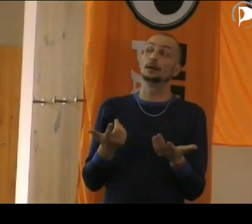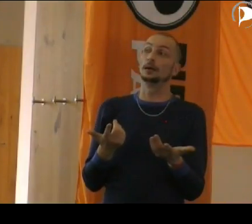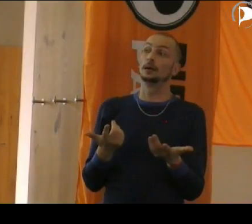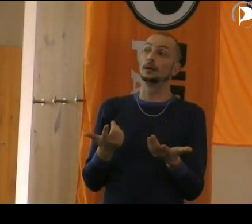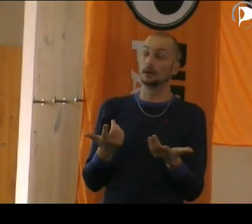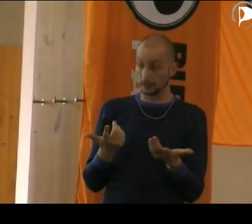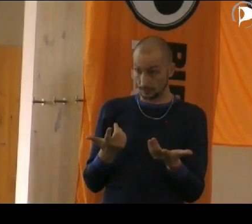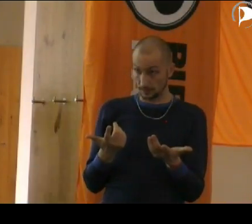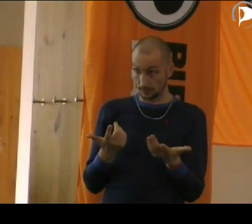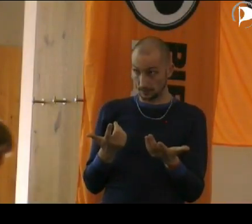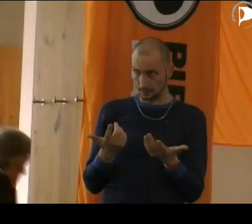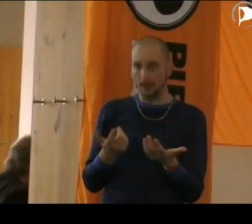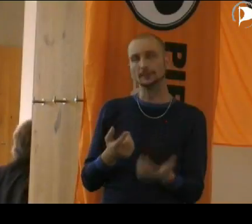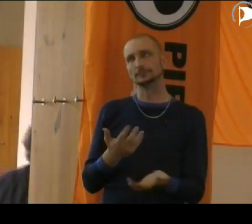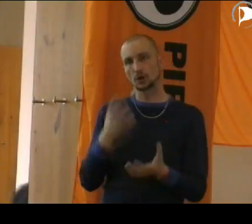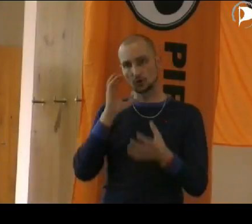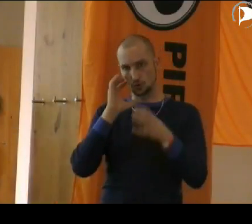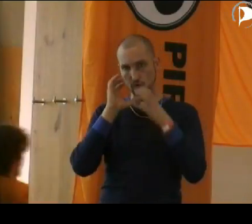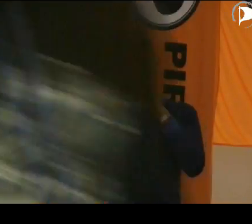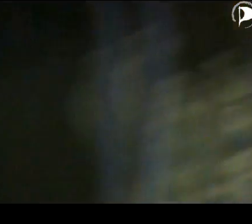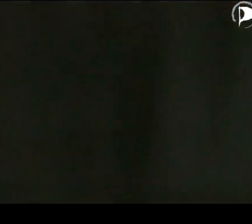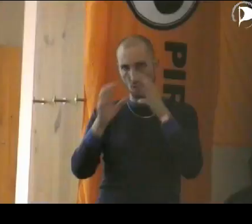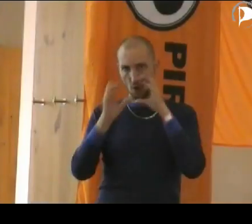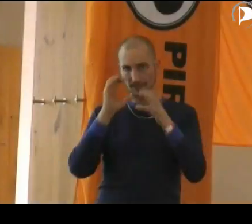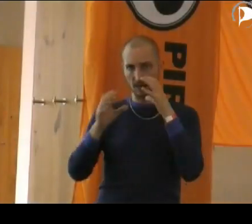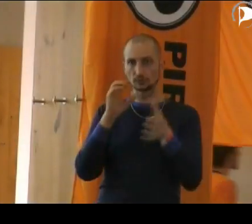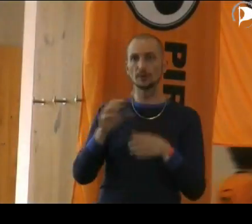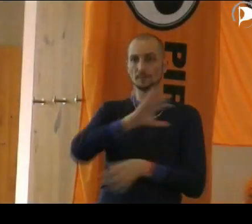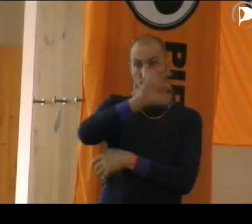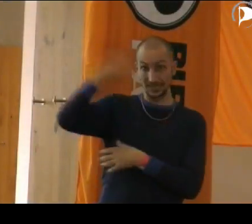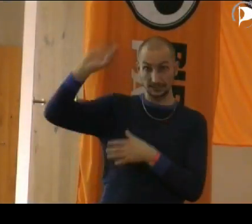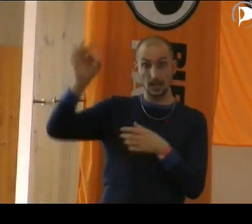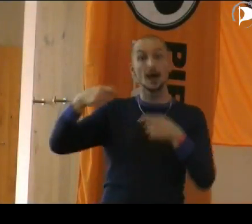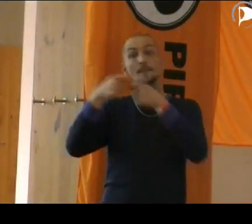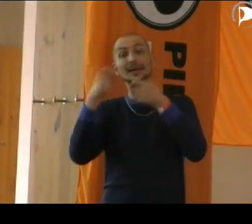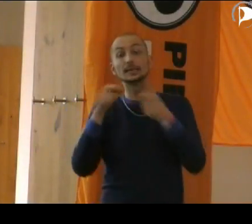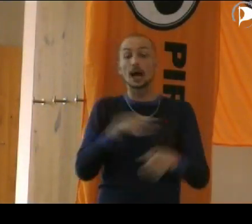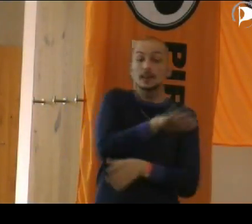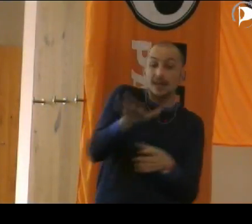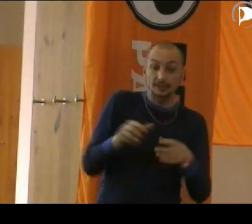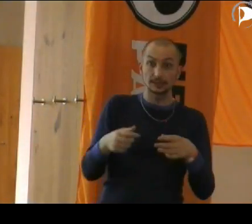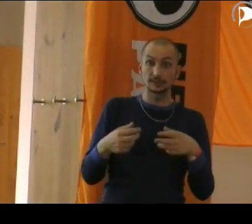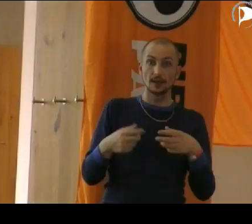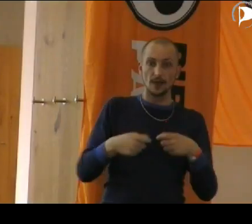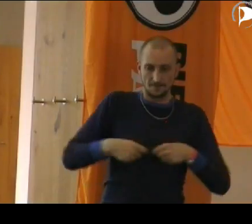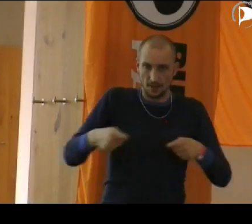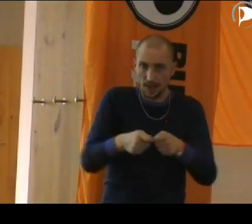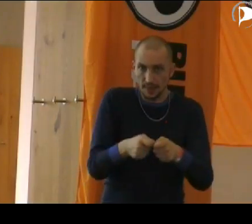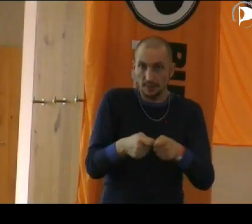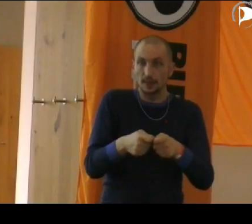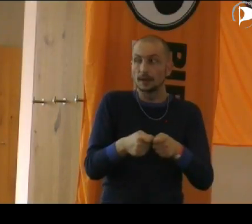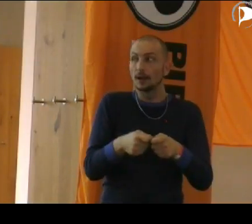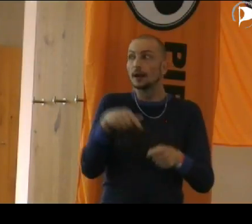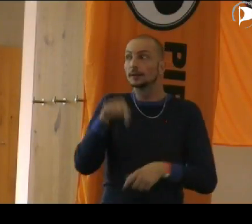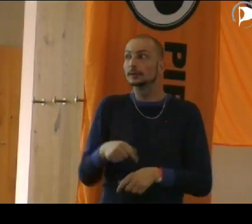die kommunikation zu verbessern mitglieder im landesverband und an der stelle